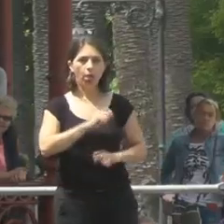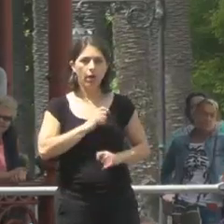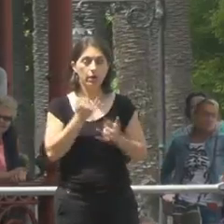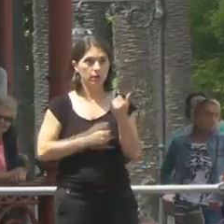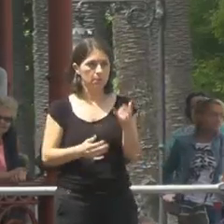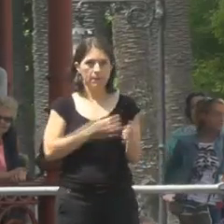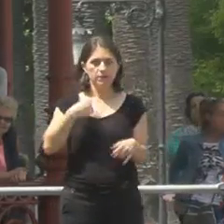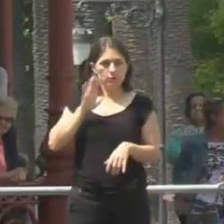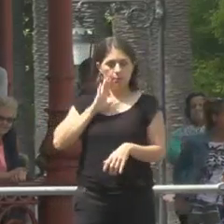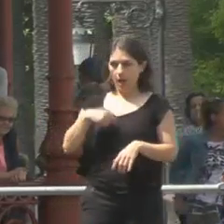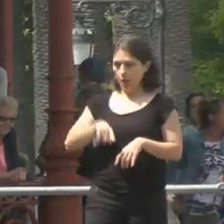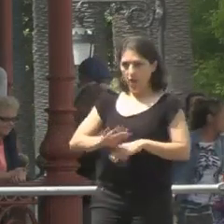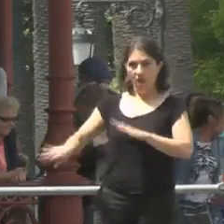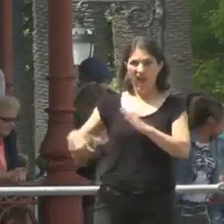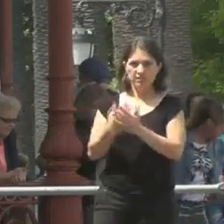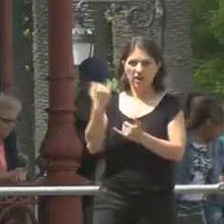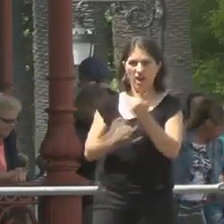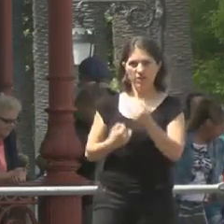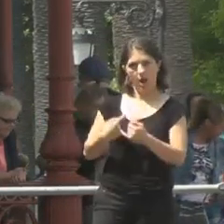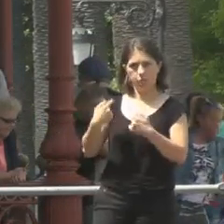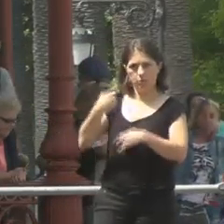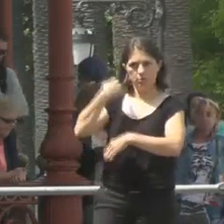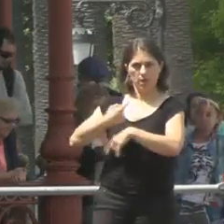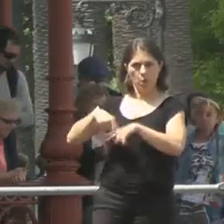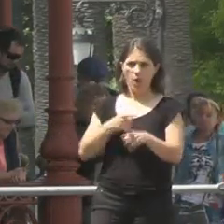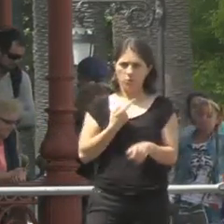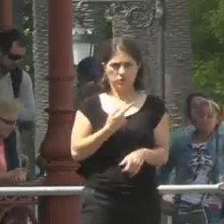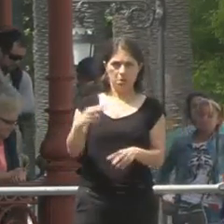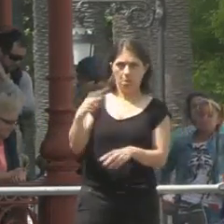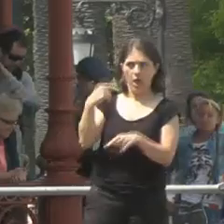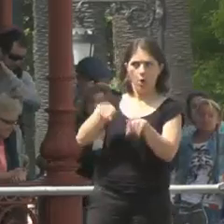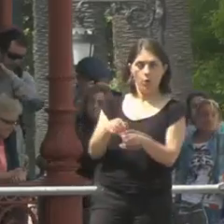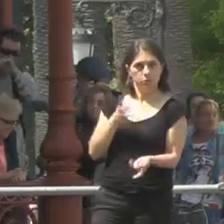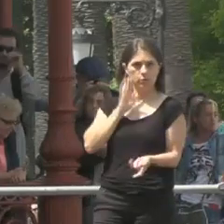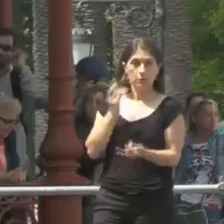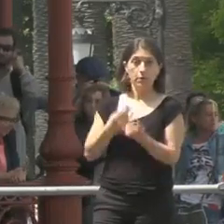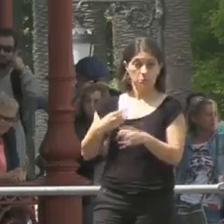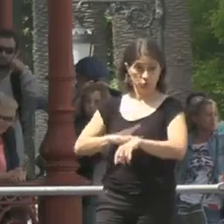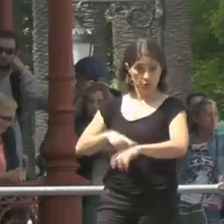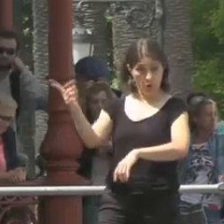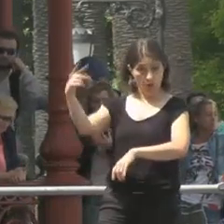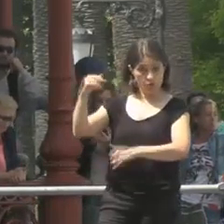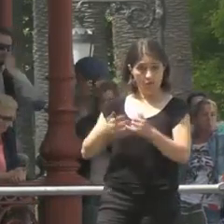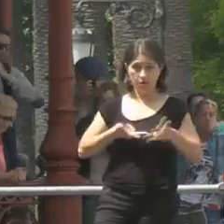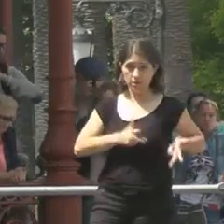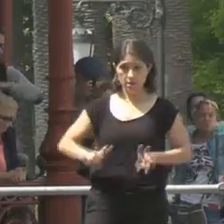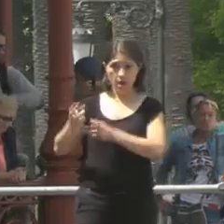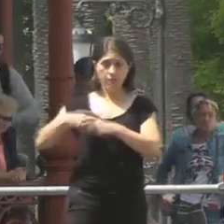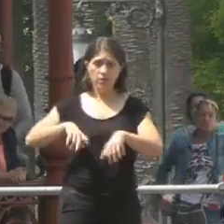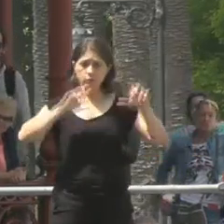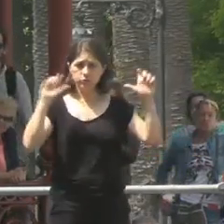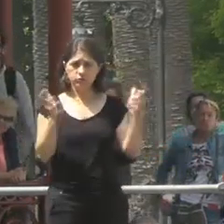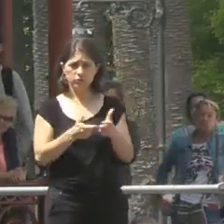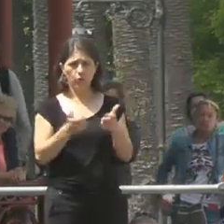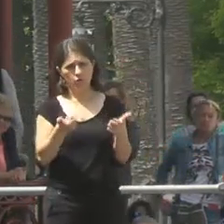te criminalizan, y poco menos que te tratan de esto, ¿no? De delincuente, cuando en realidad muchos de ellos están sentados en el Consejo de Ministros,